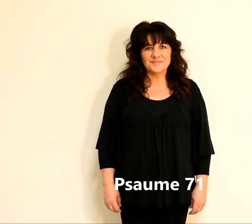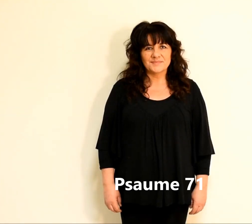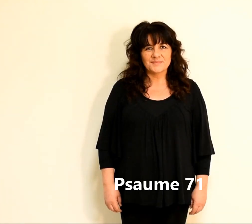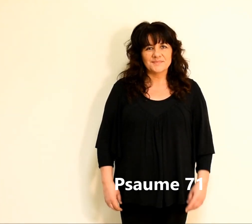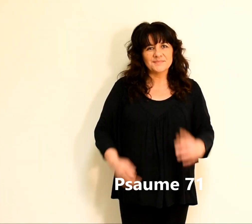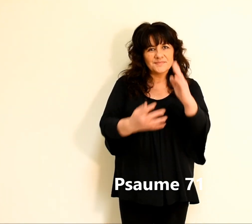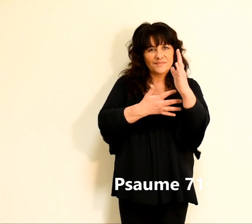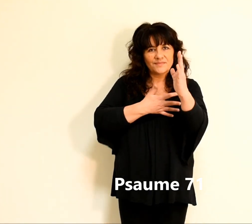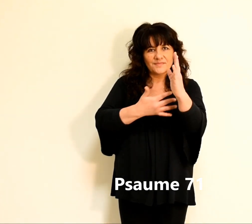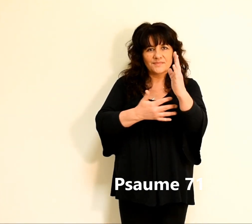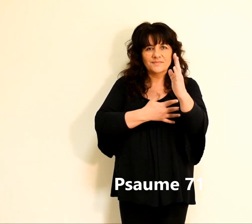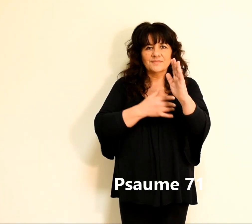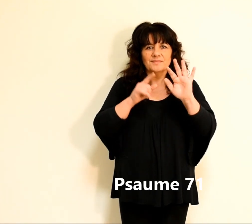Psaume 71.